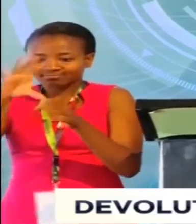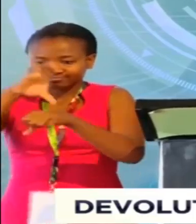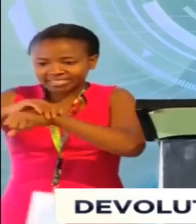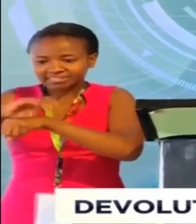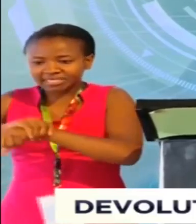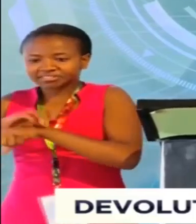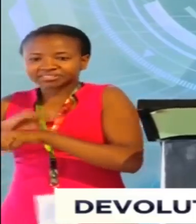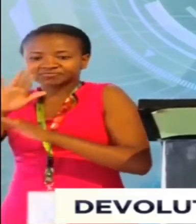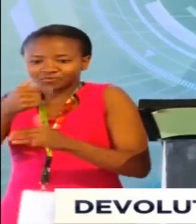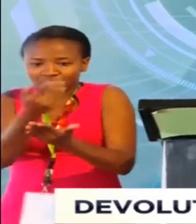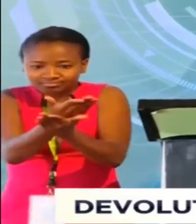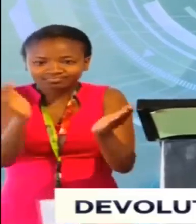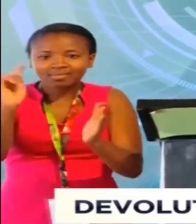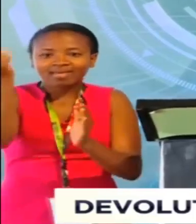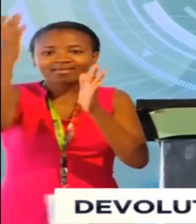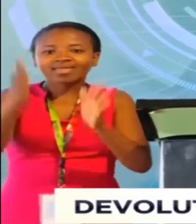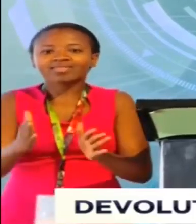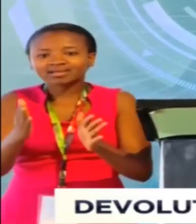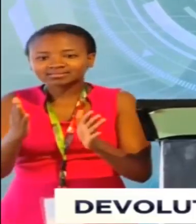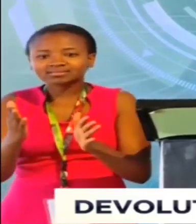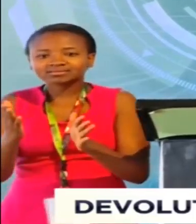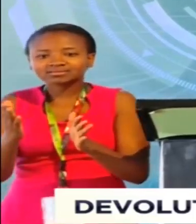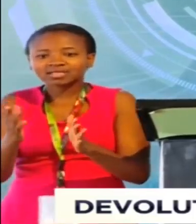tunapokea kama kodi kutoka wa Kenya,